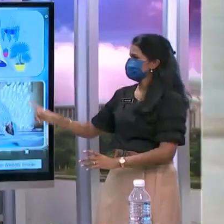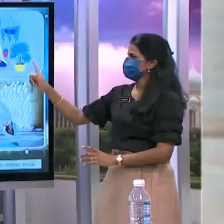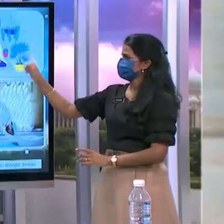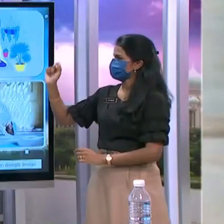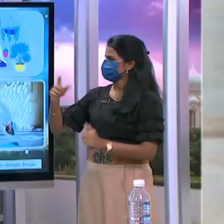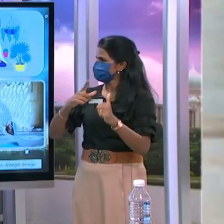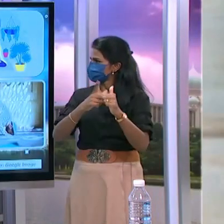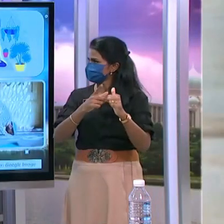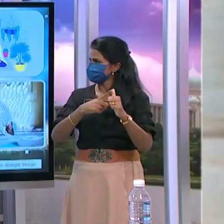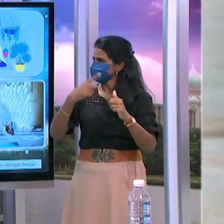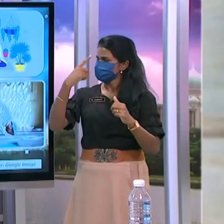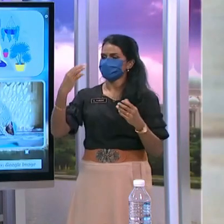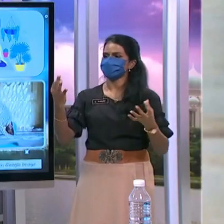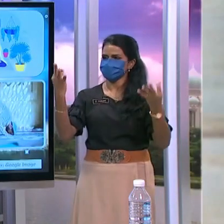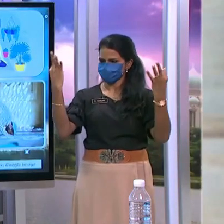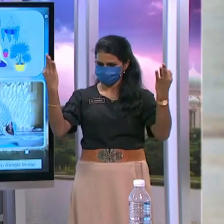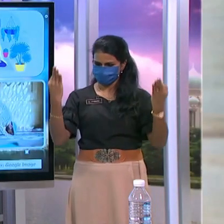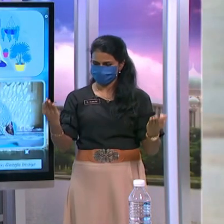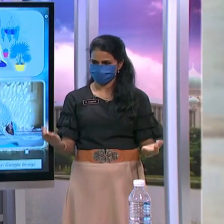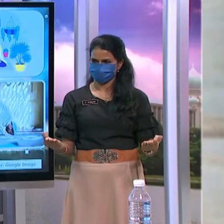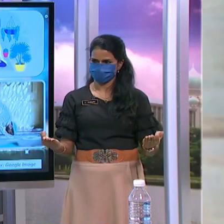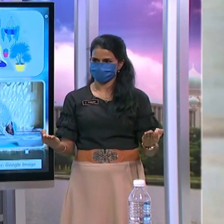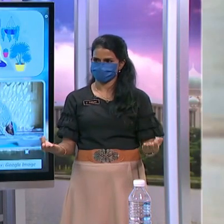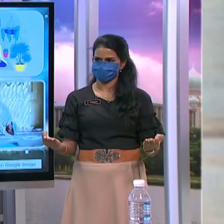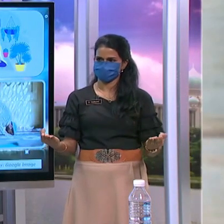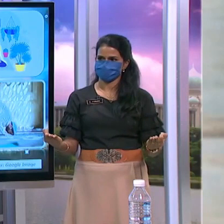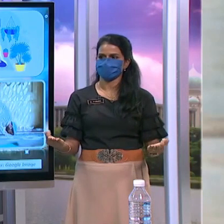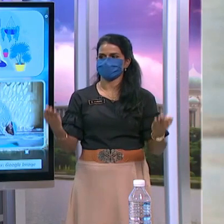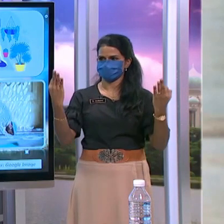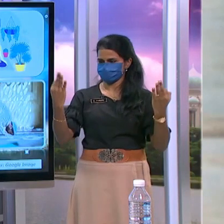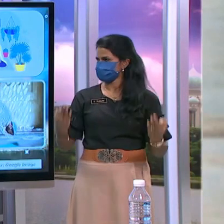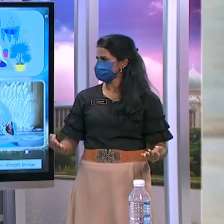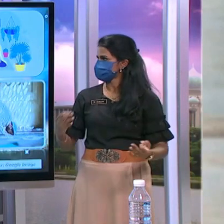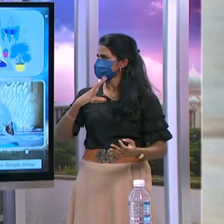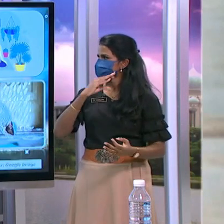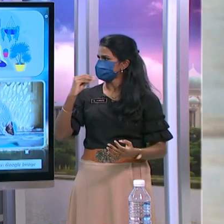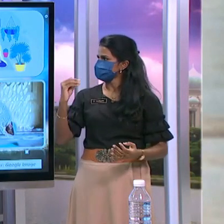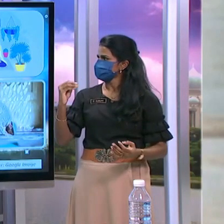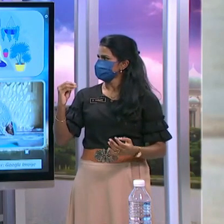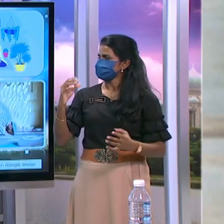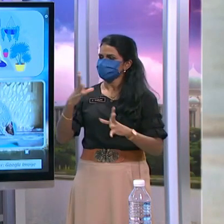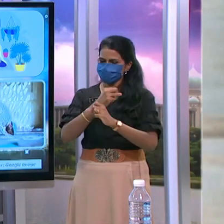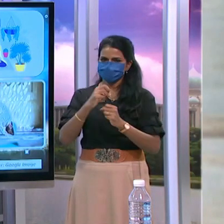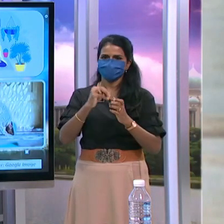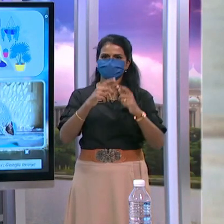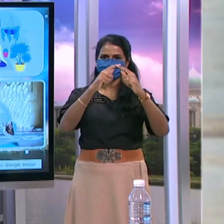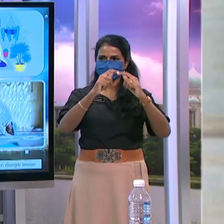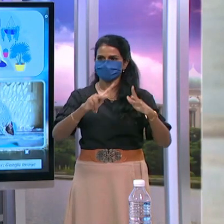Okey. Okey, yang pertama adalah meditasi macam ni adik. Meditasi. Okey, meditasi. Ha, meditasi. Kalau dan dapat ibadah.